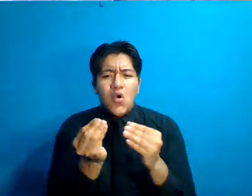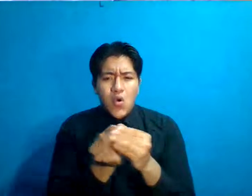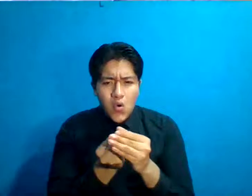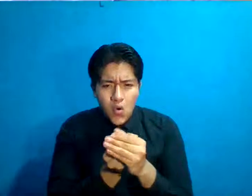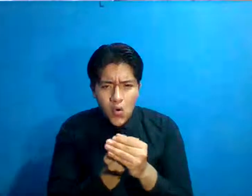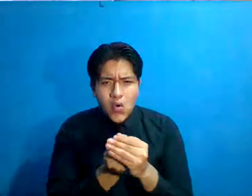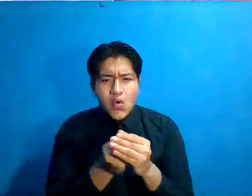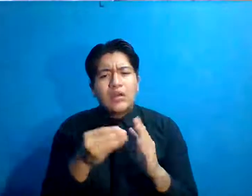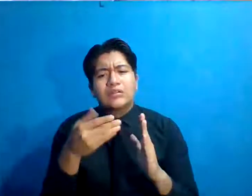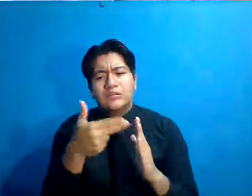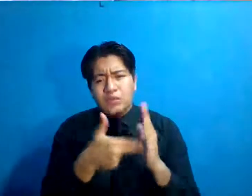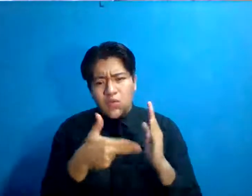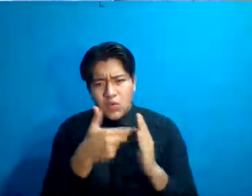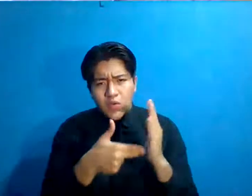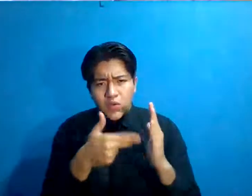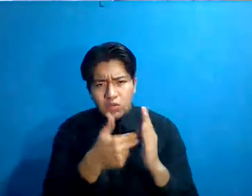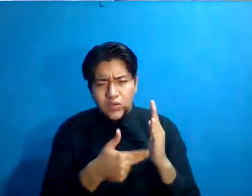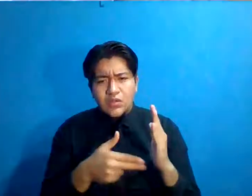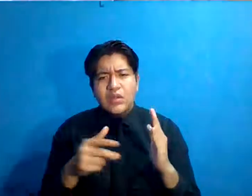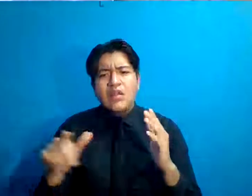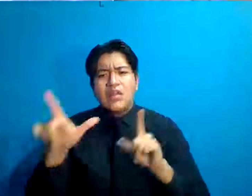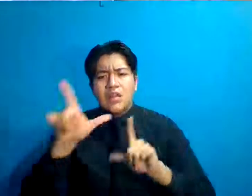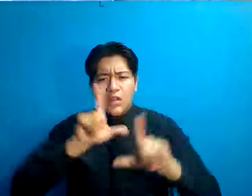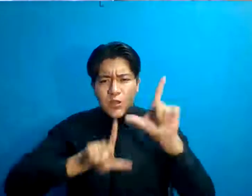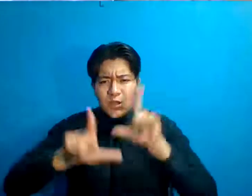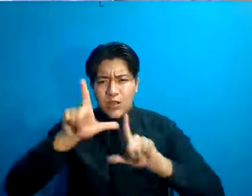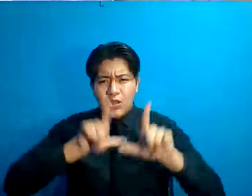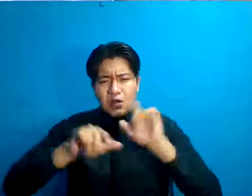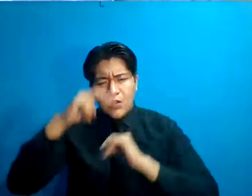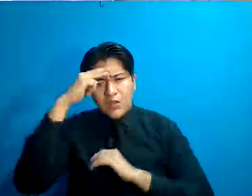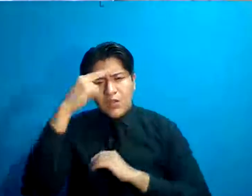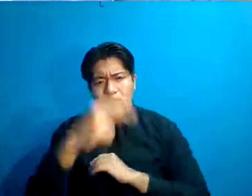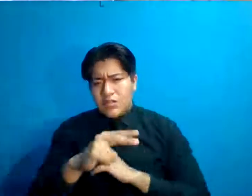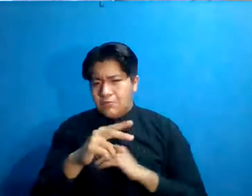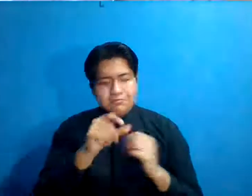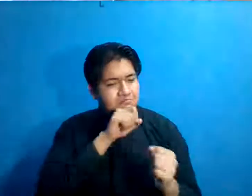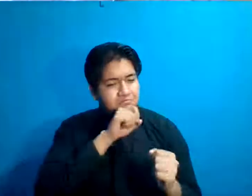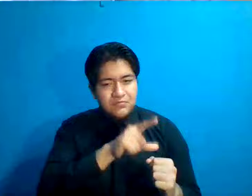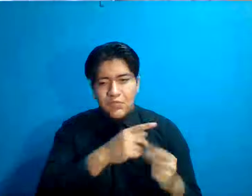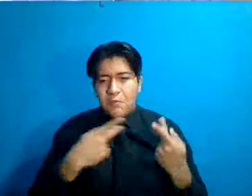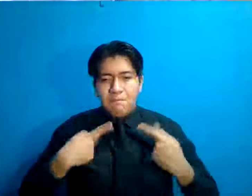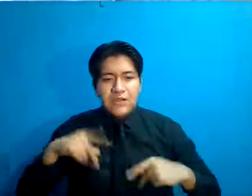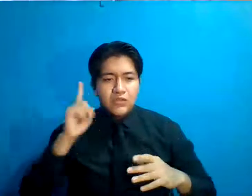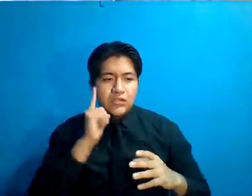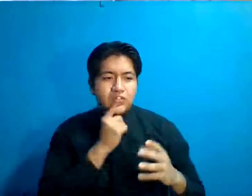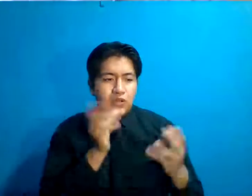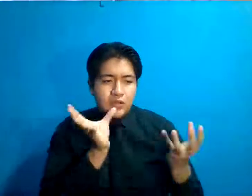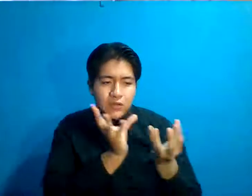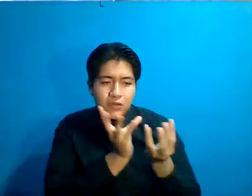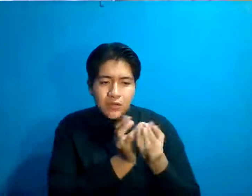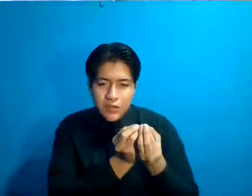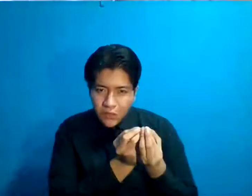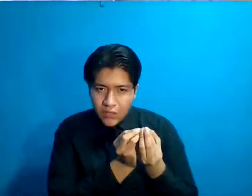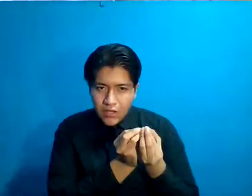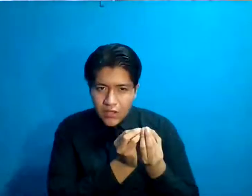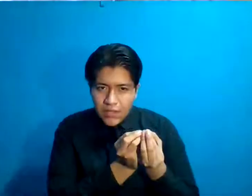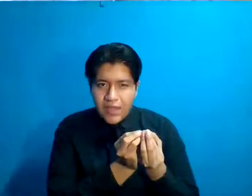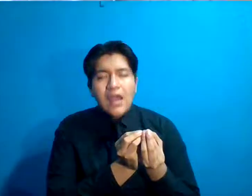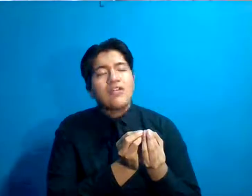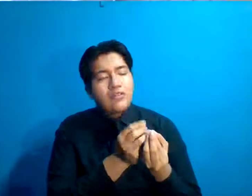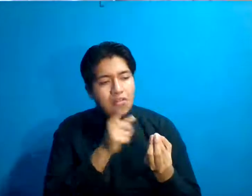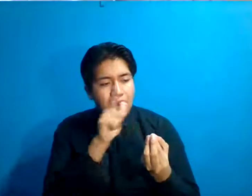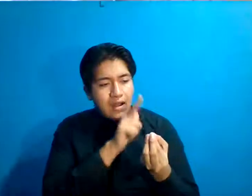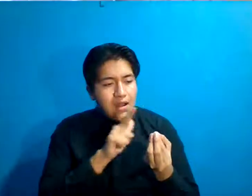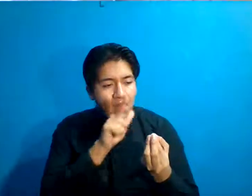señas mexicana, acompañado también por personas sordas, obviamente, para que se pueda difundir esta